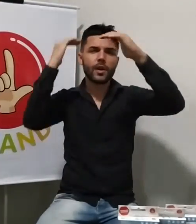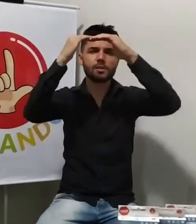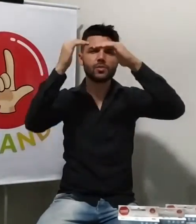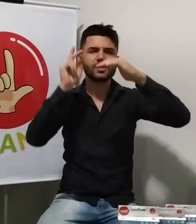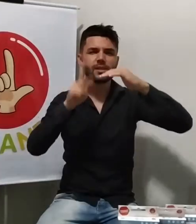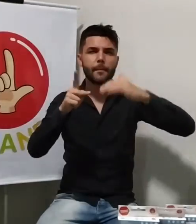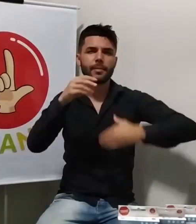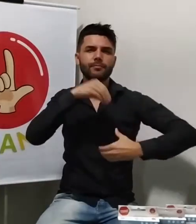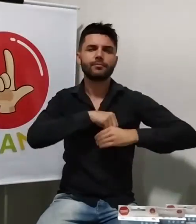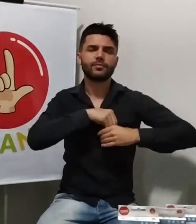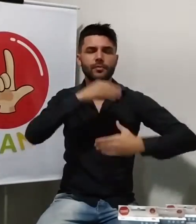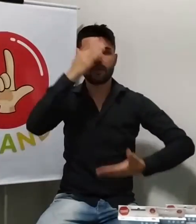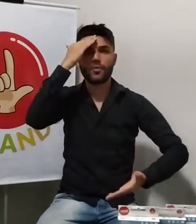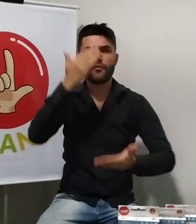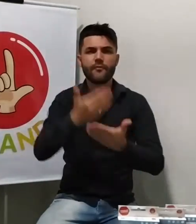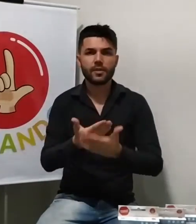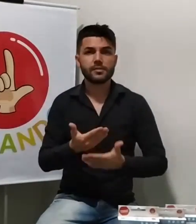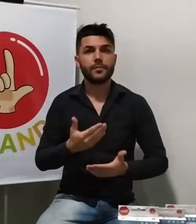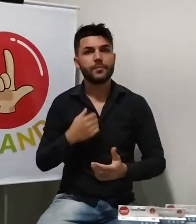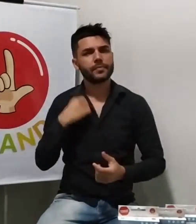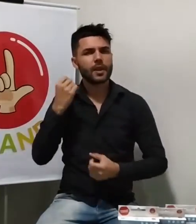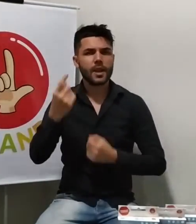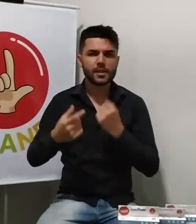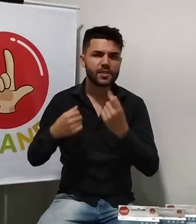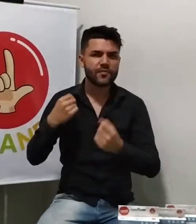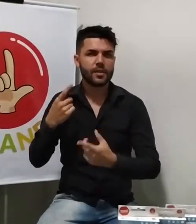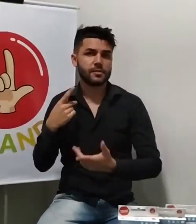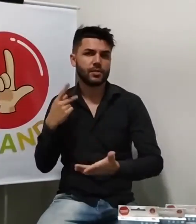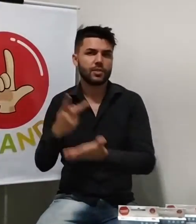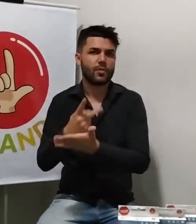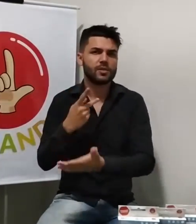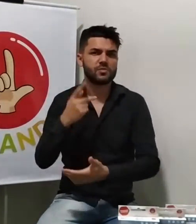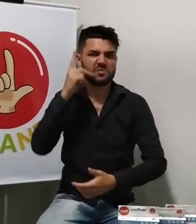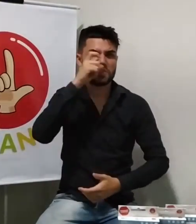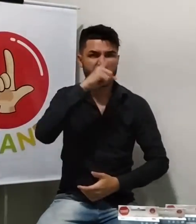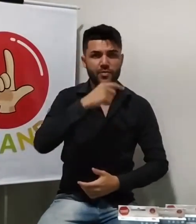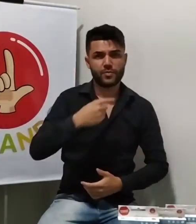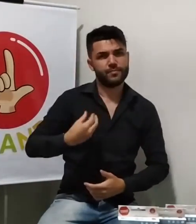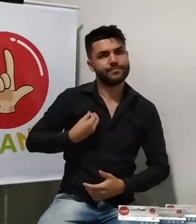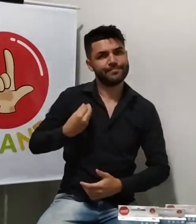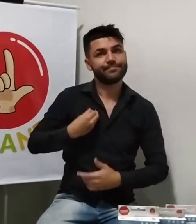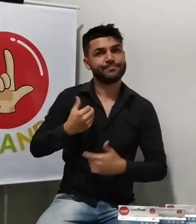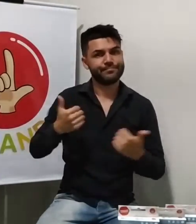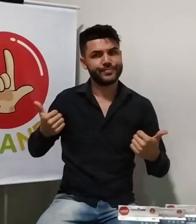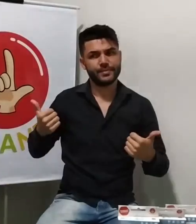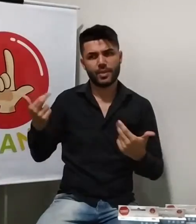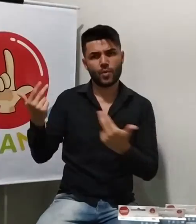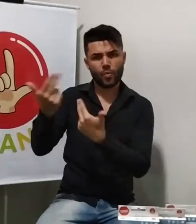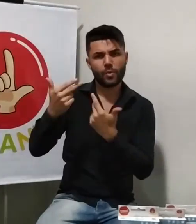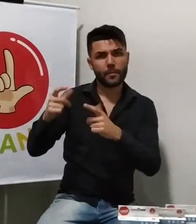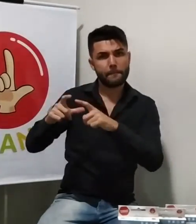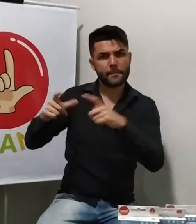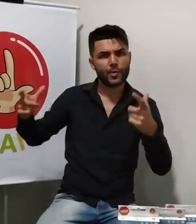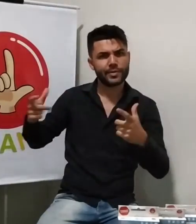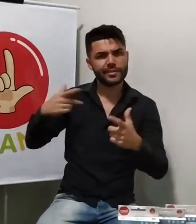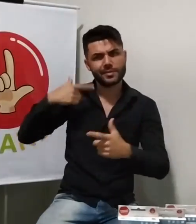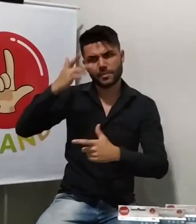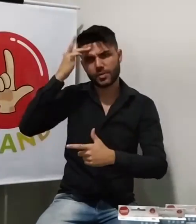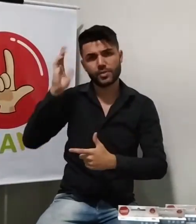mesmo quando estava em situações muito mais desfavoráveis do que a maioria das pessoas, não é? Todo mundo aqui sabe, já falei sobre minha origem, de onde eu vim, da periferia